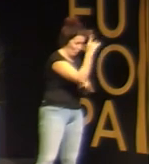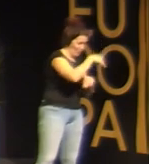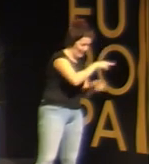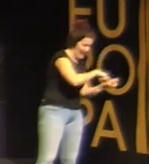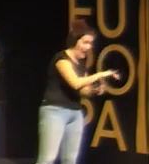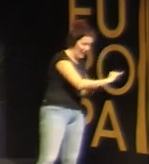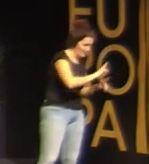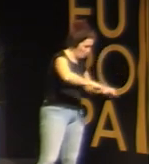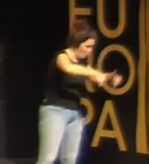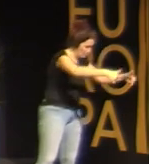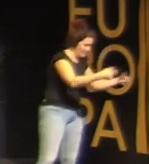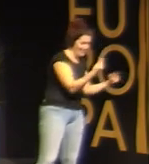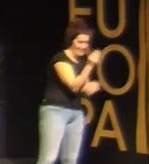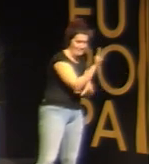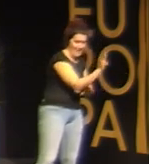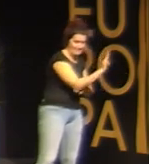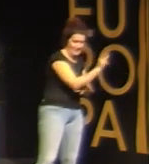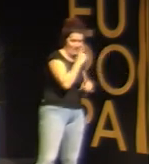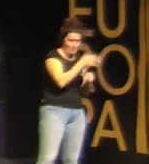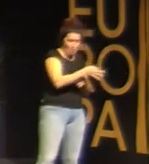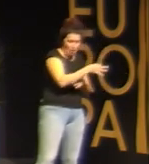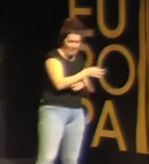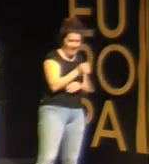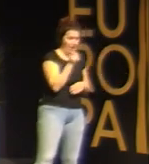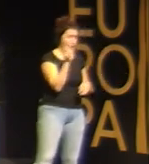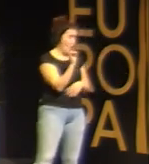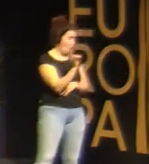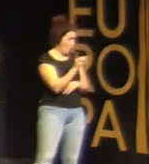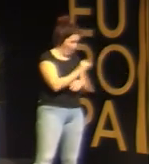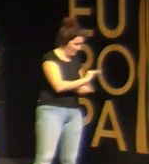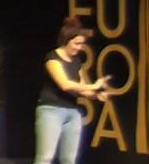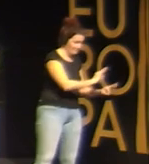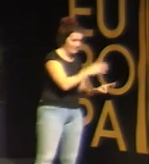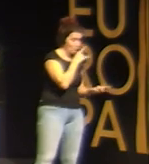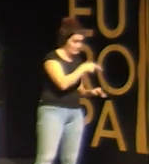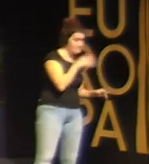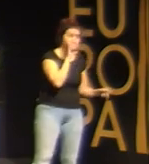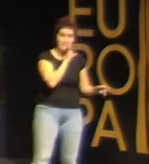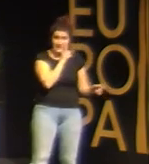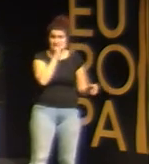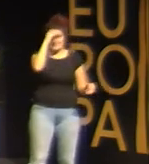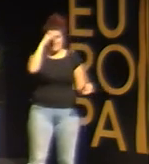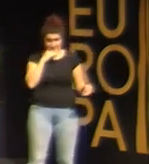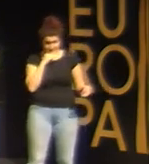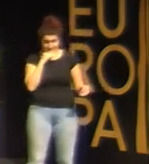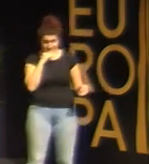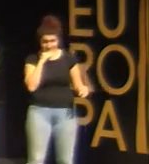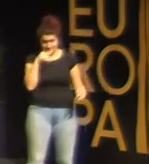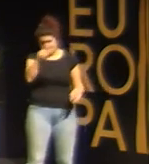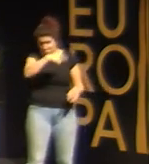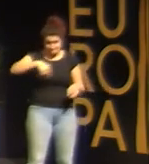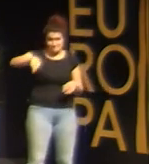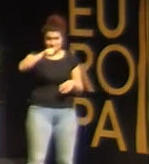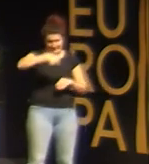gran arqueta de plata llena de monedas de oro pues mamás papás de